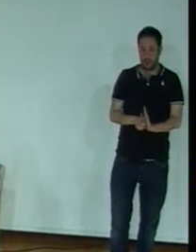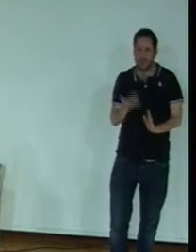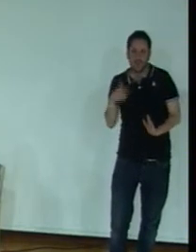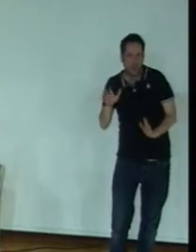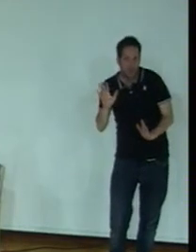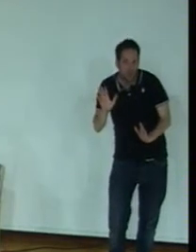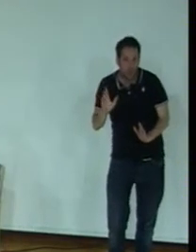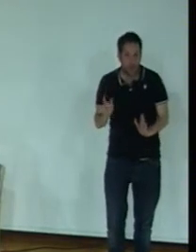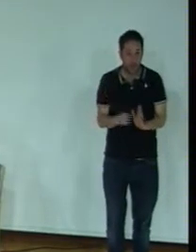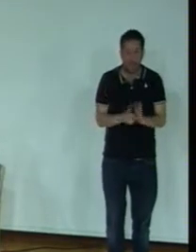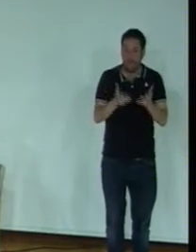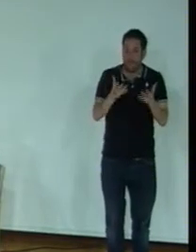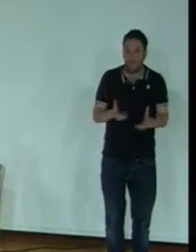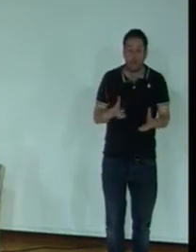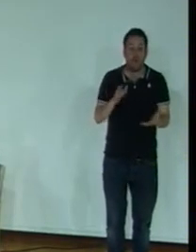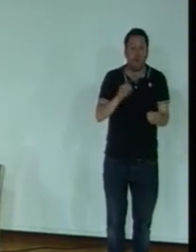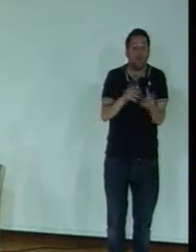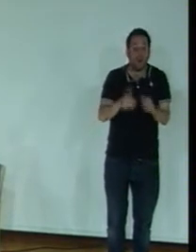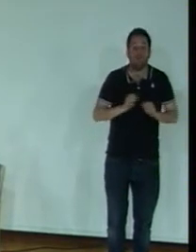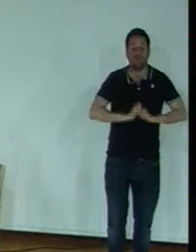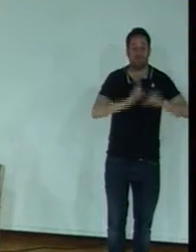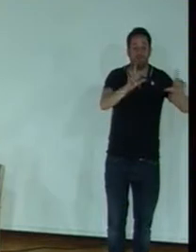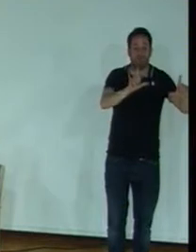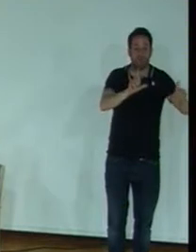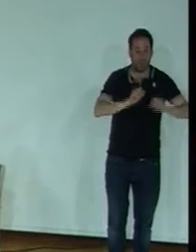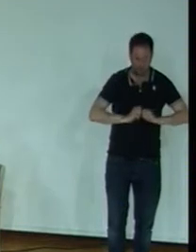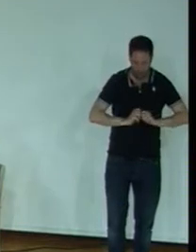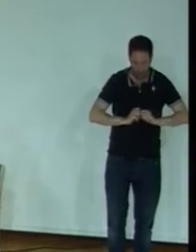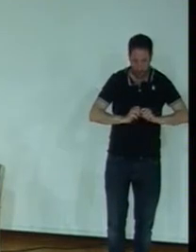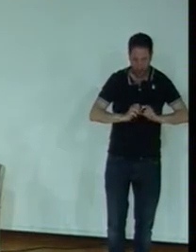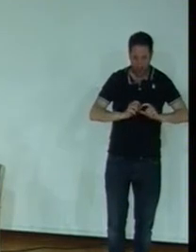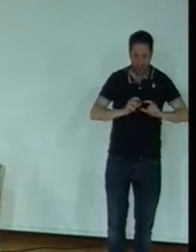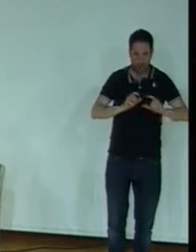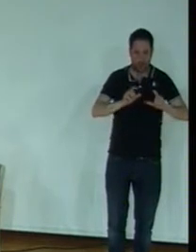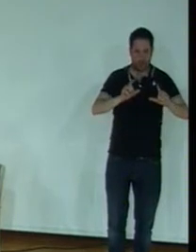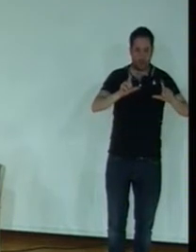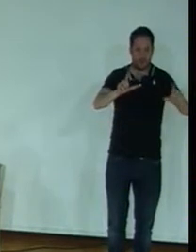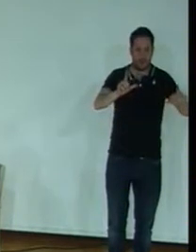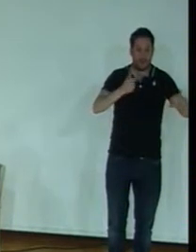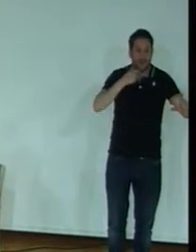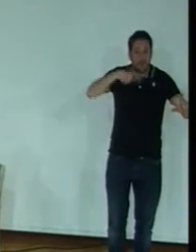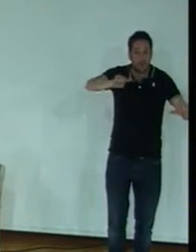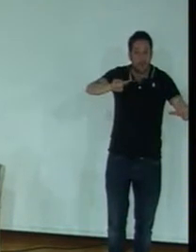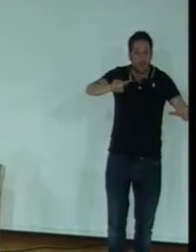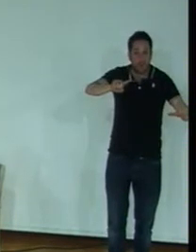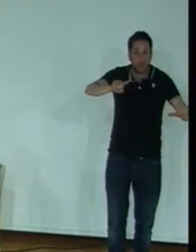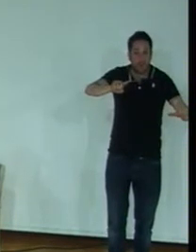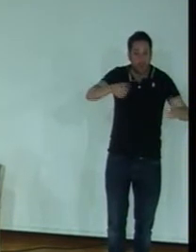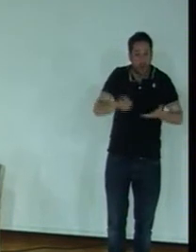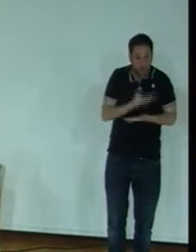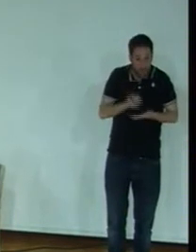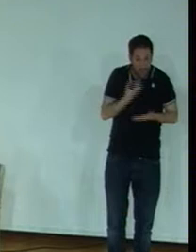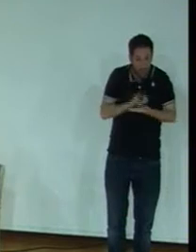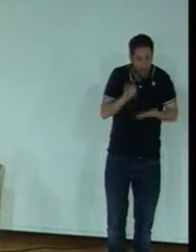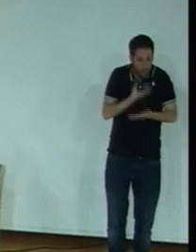qu'entre le moment où vous demandez l'affichage d'une page web et le moment où elle s'affiche, vos données, c'est-à-dire l'ensemble, le maximum de données que vous aurez